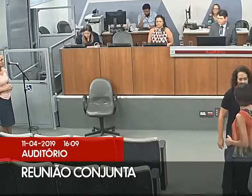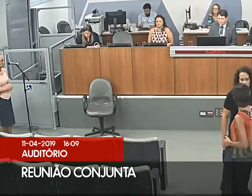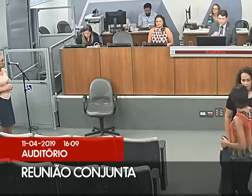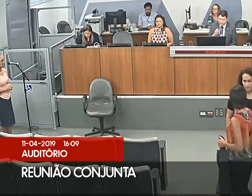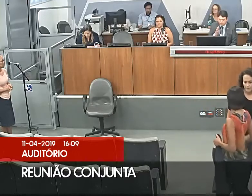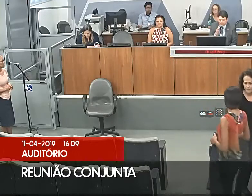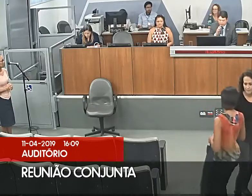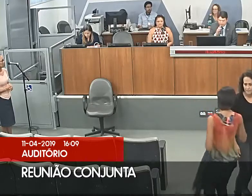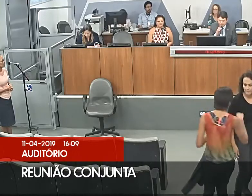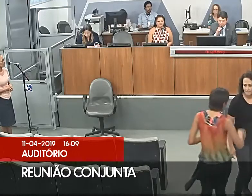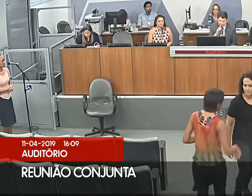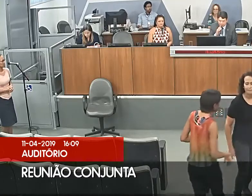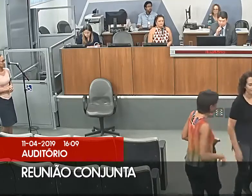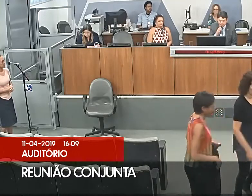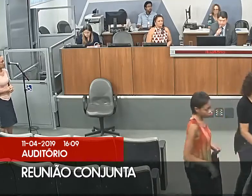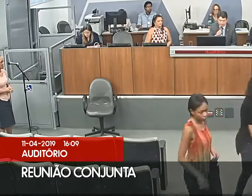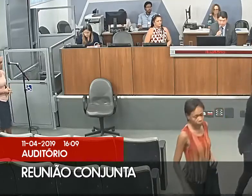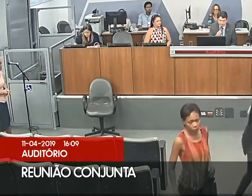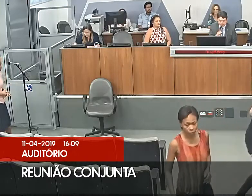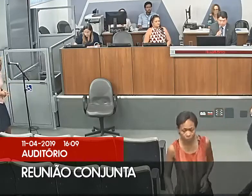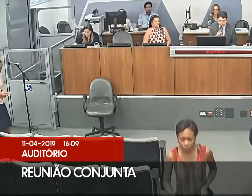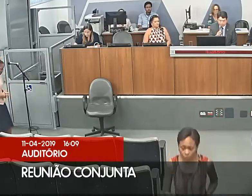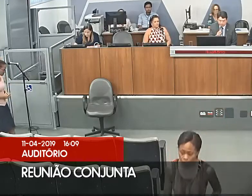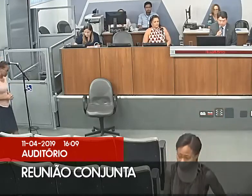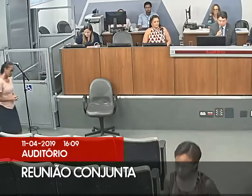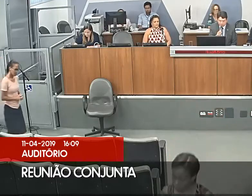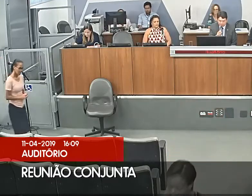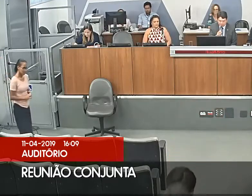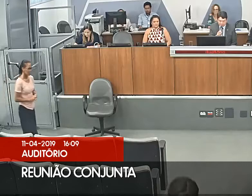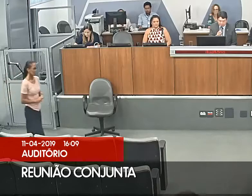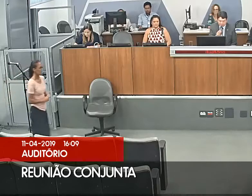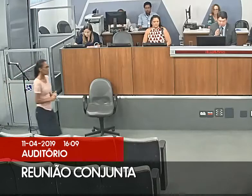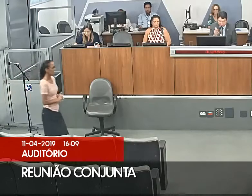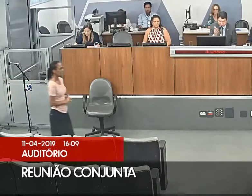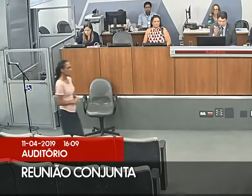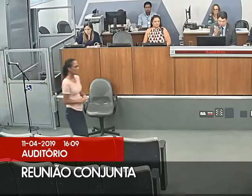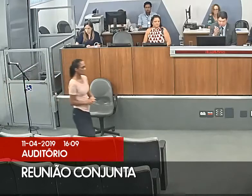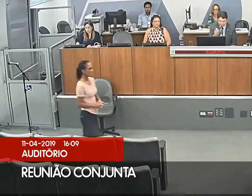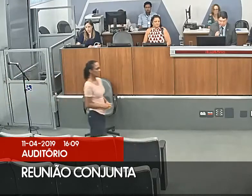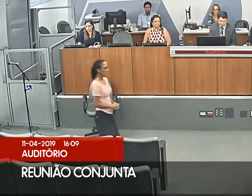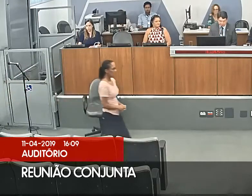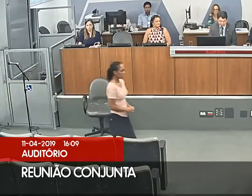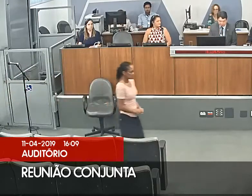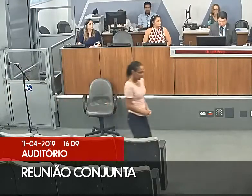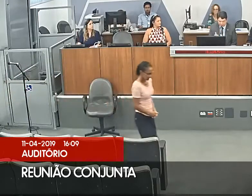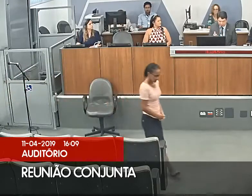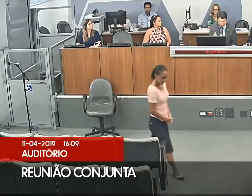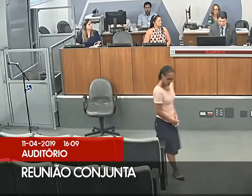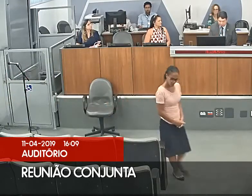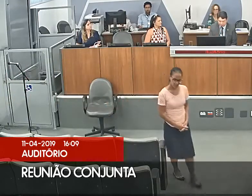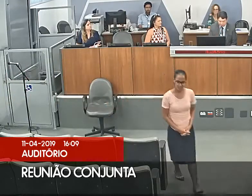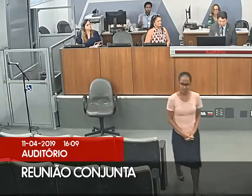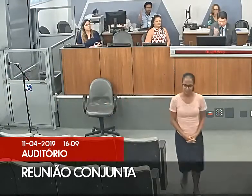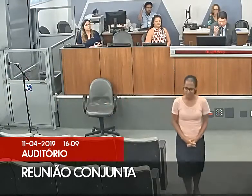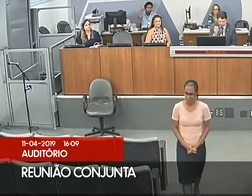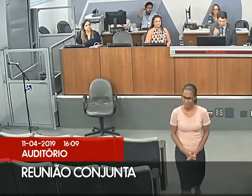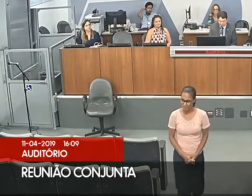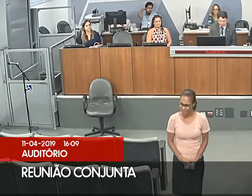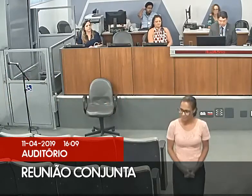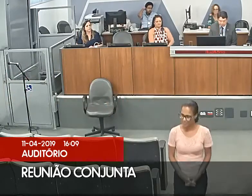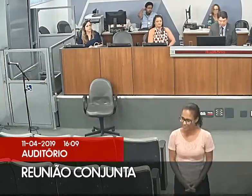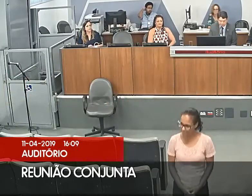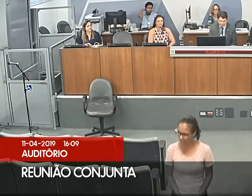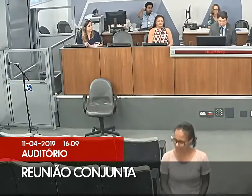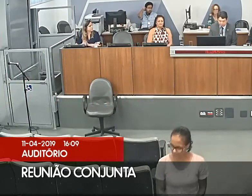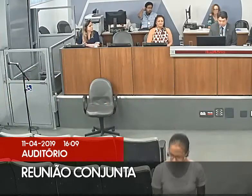hídrica obrigado agradecendo aqui o professor marcelo ele tem que se retirar porque as crianças têm horários né ele vai